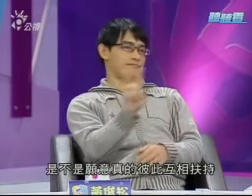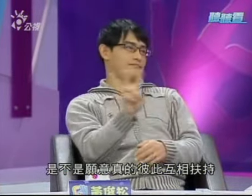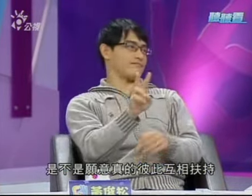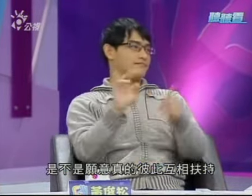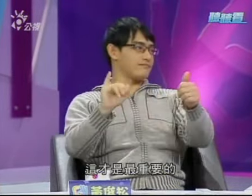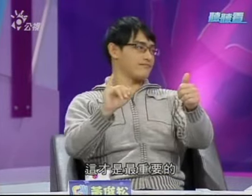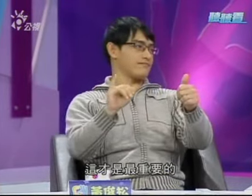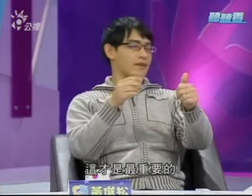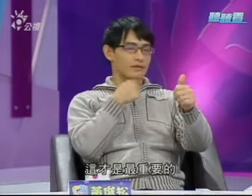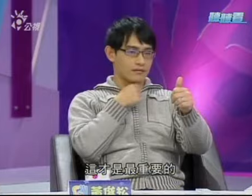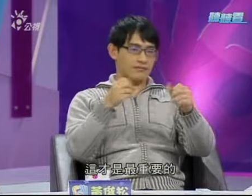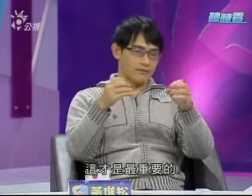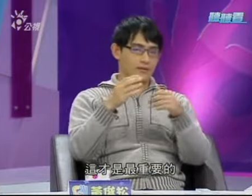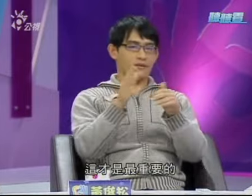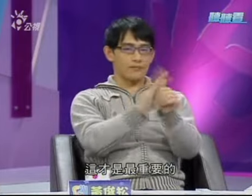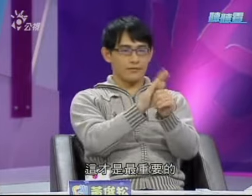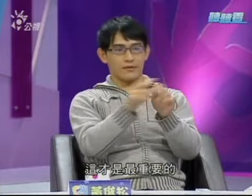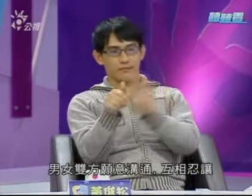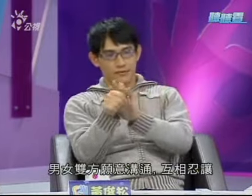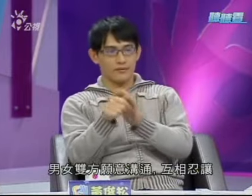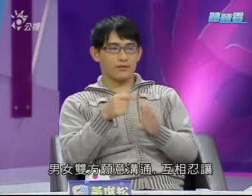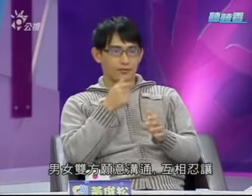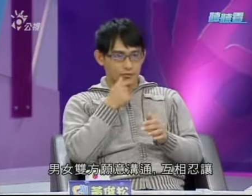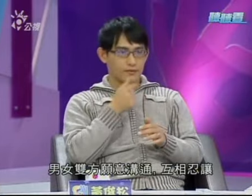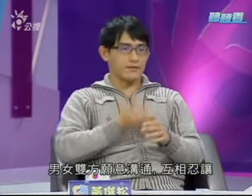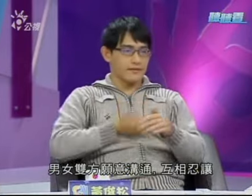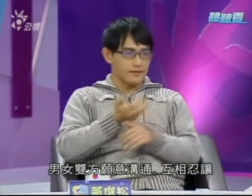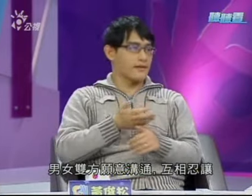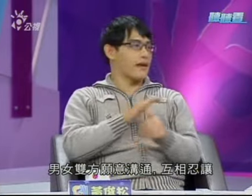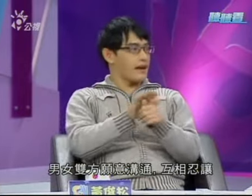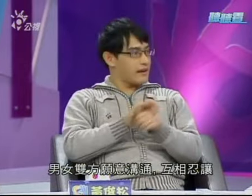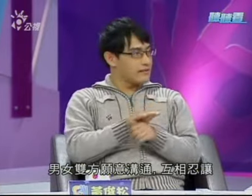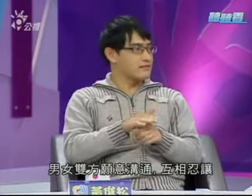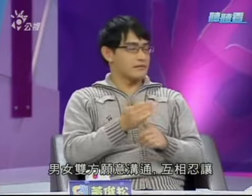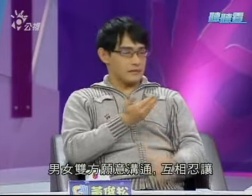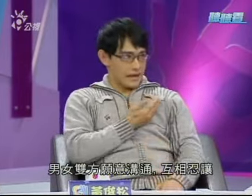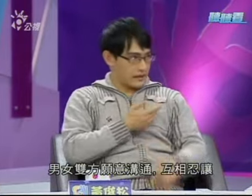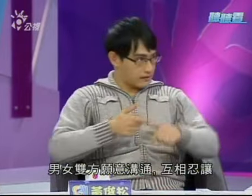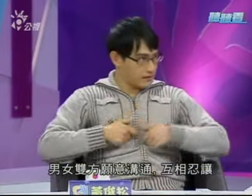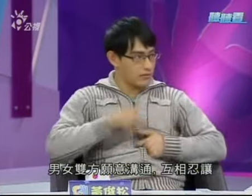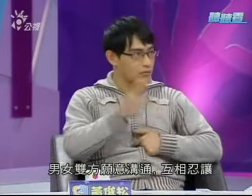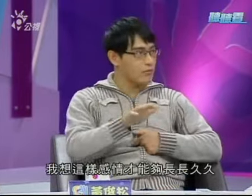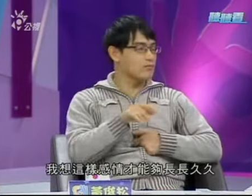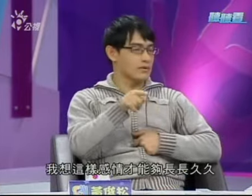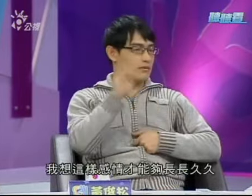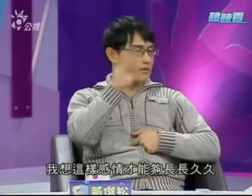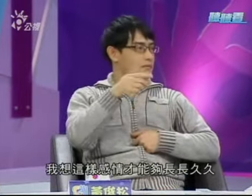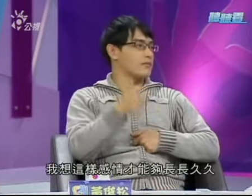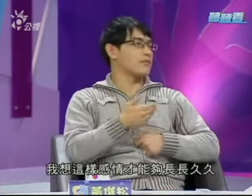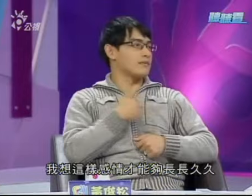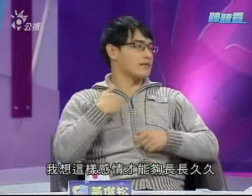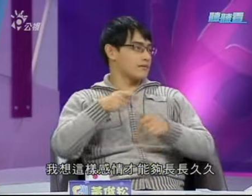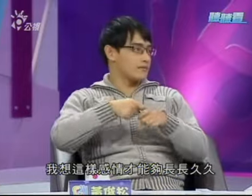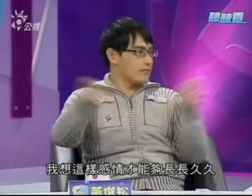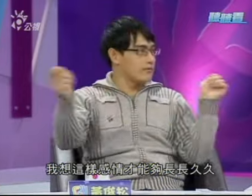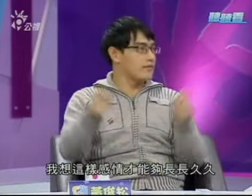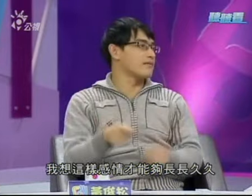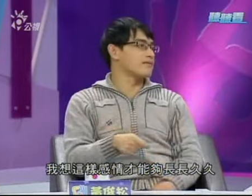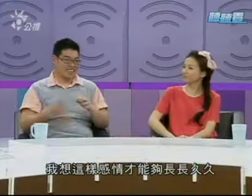这才是最重要的男女双方愿意沟通互相忍让我想这样感情才能够长长久